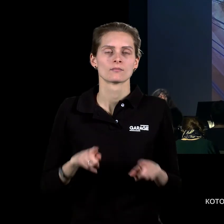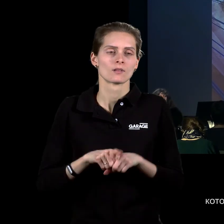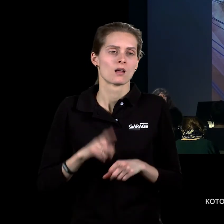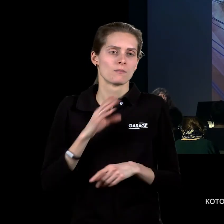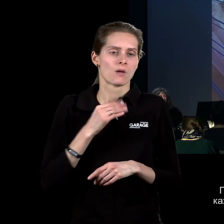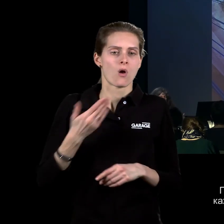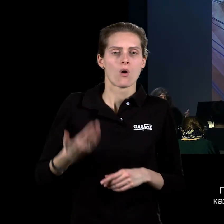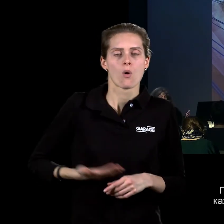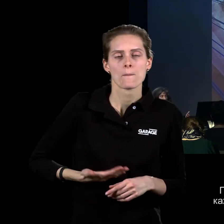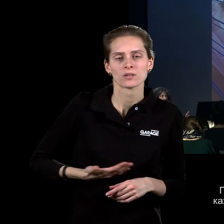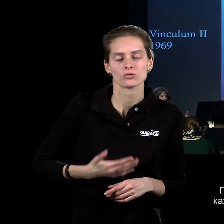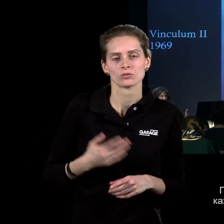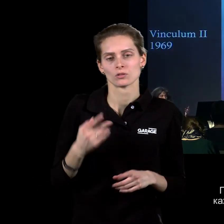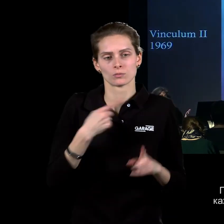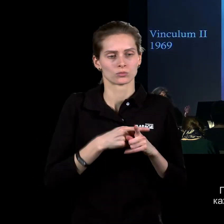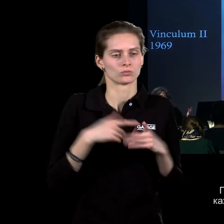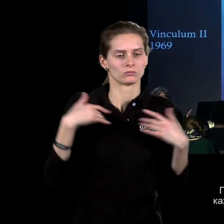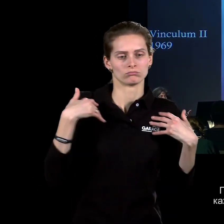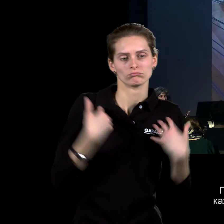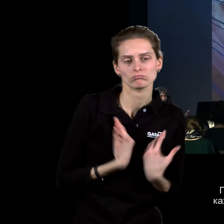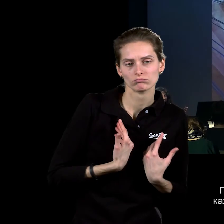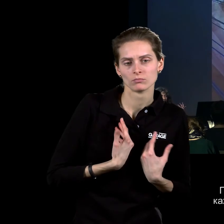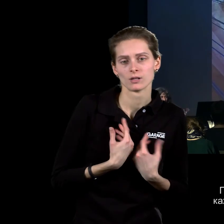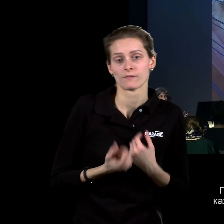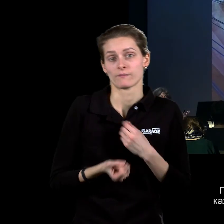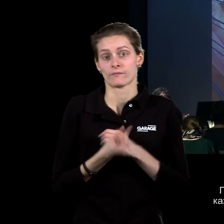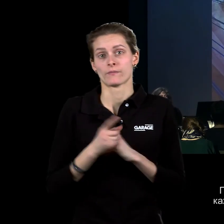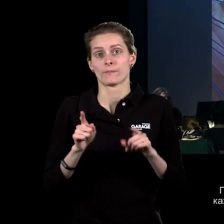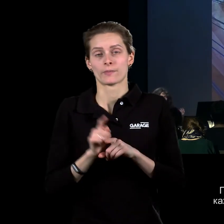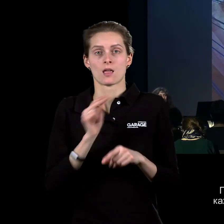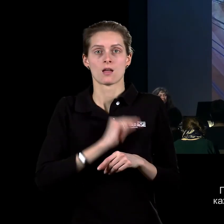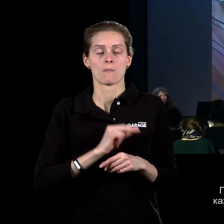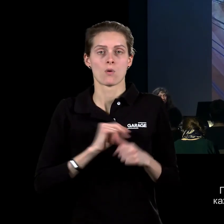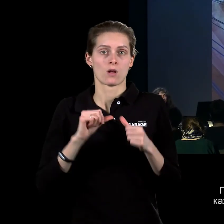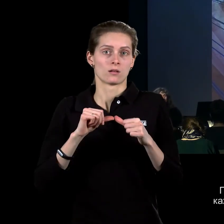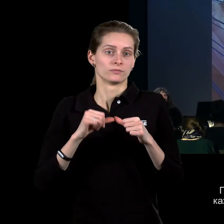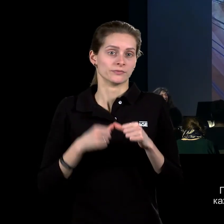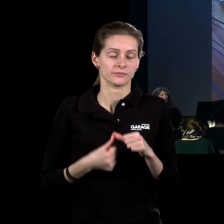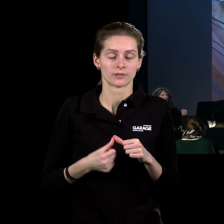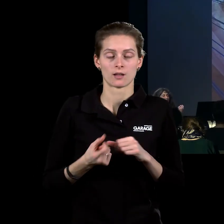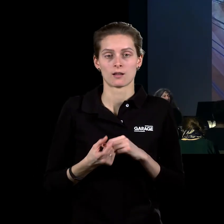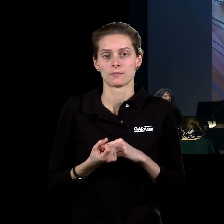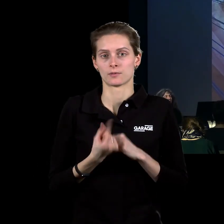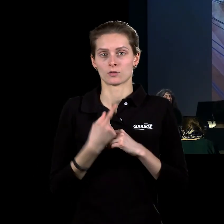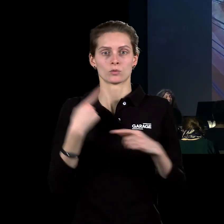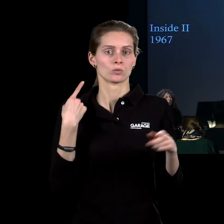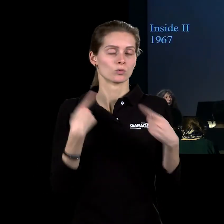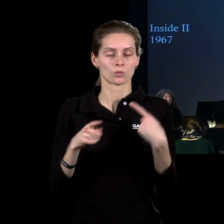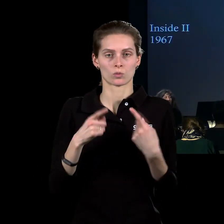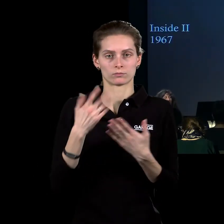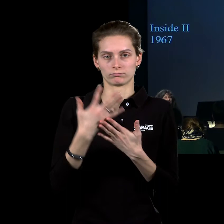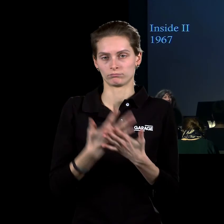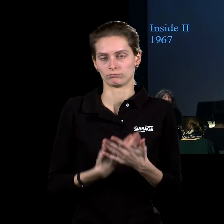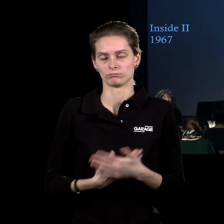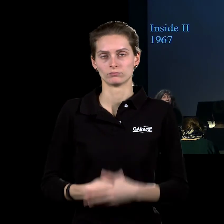и трагичной. Поэтому возникают вот эти работы, которые каждый раз, при каждом выставлении образуют другую структуру, которая всегда,